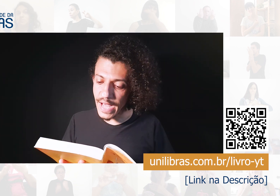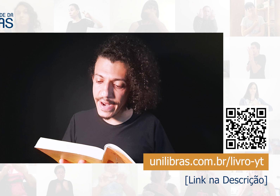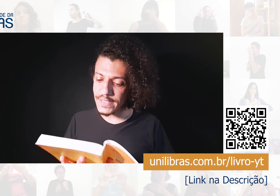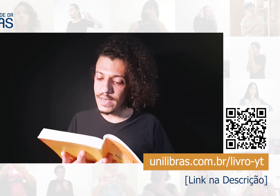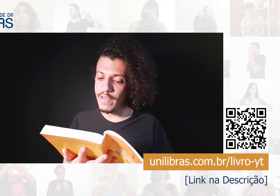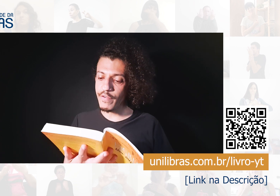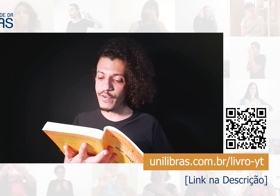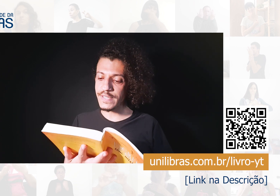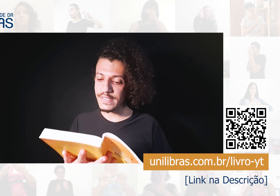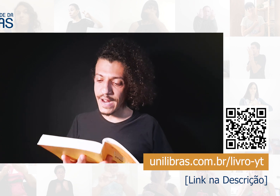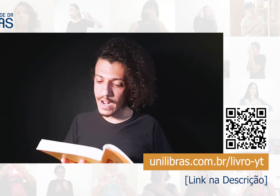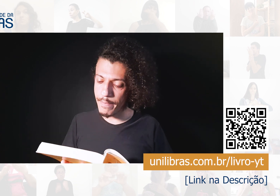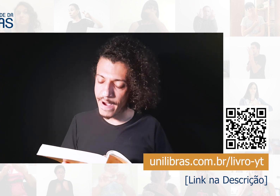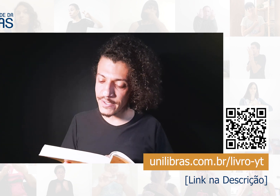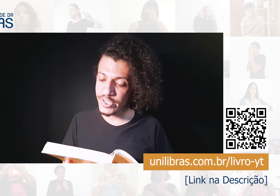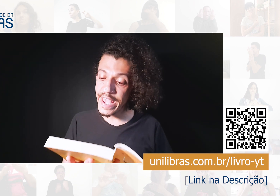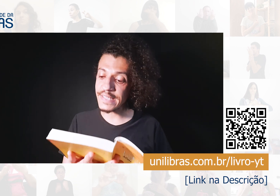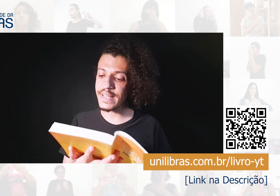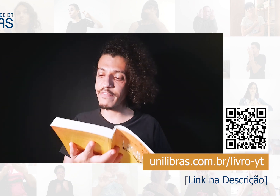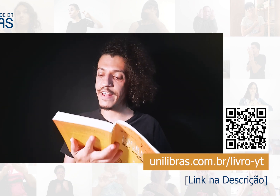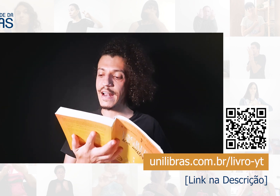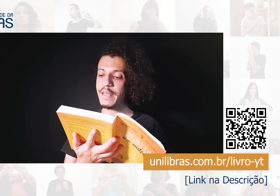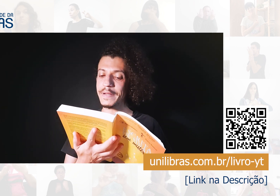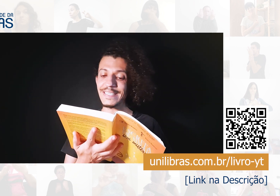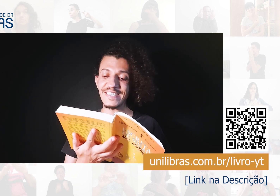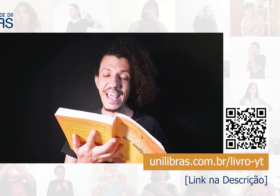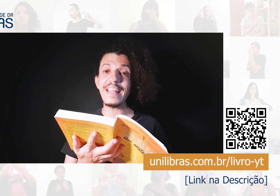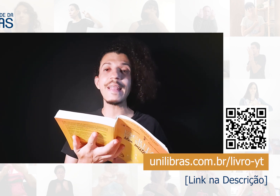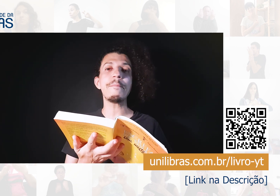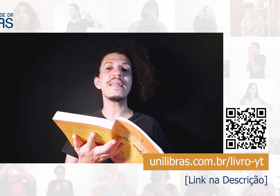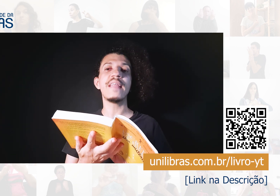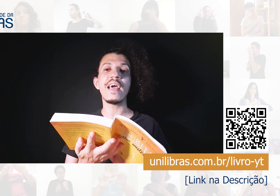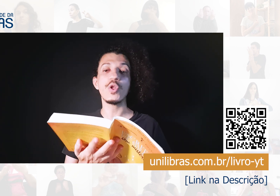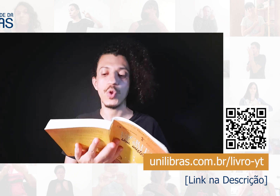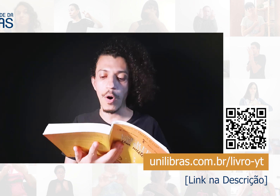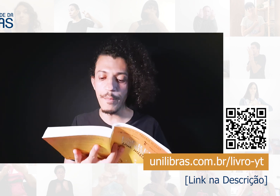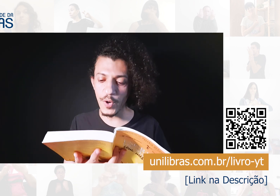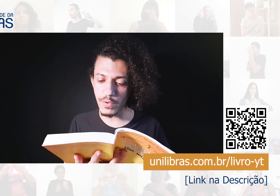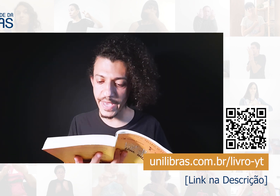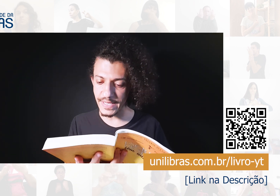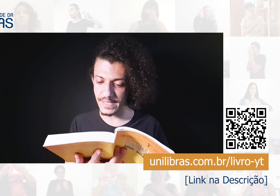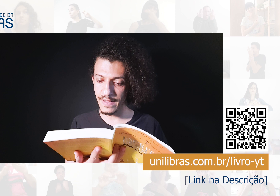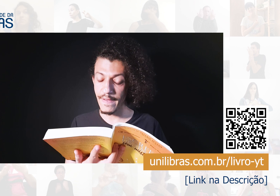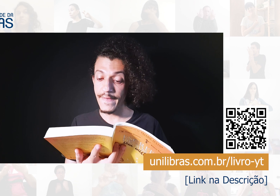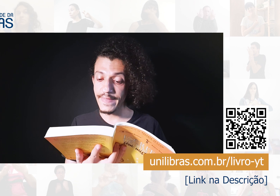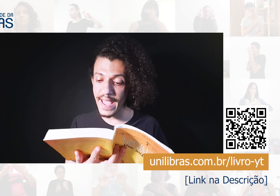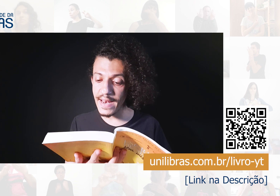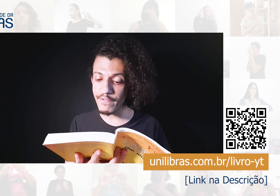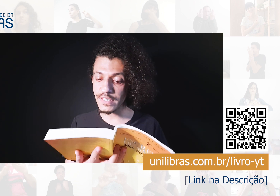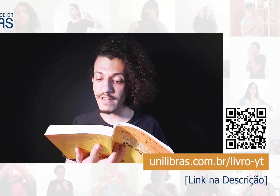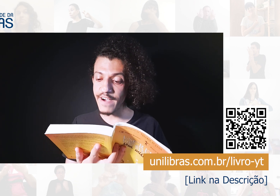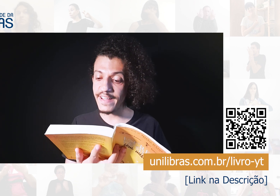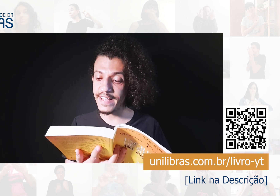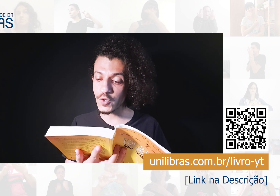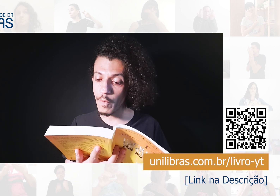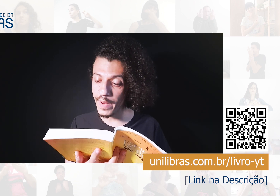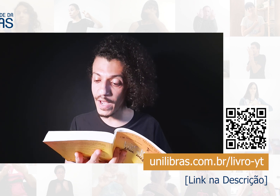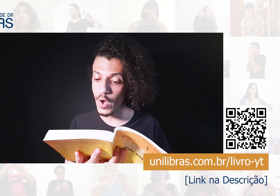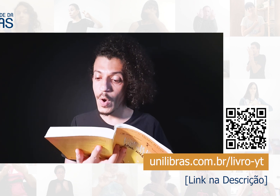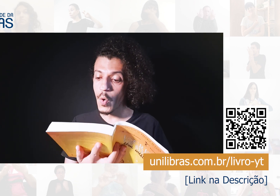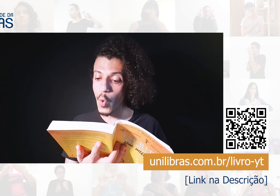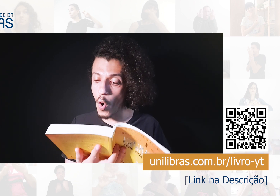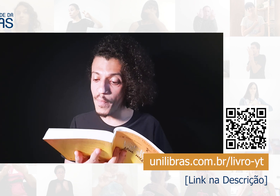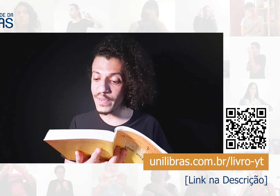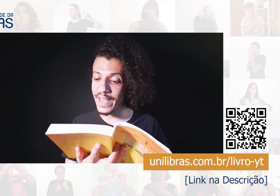Ao estudar esse livro, você será capaz de escrever a Libras sem depender do português. Nele você vai